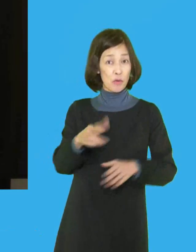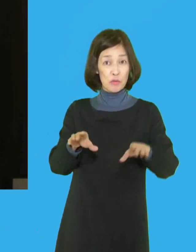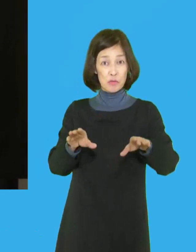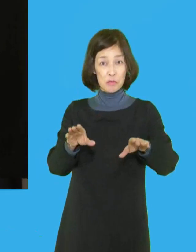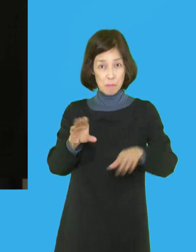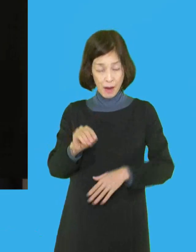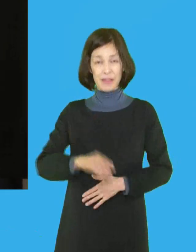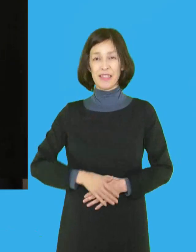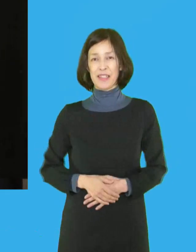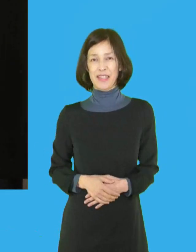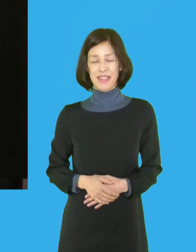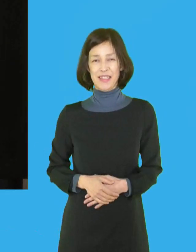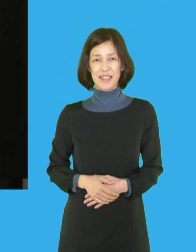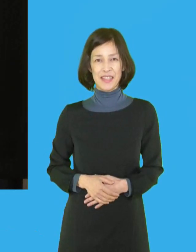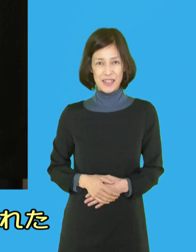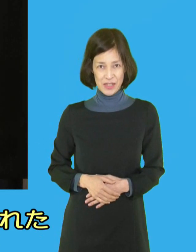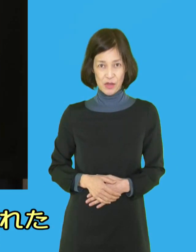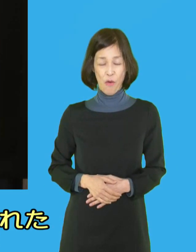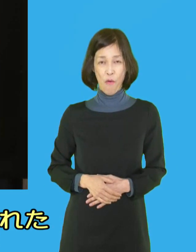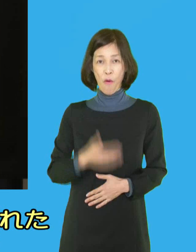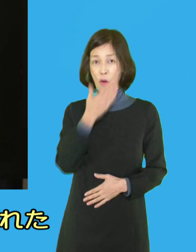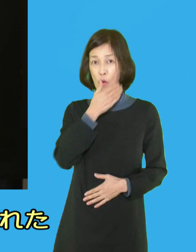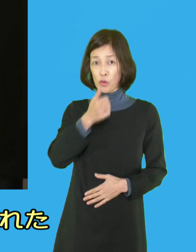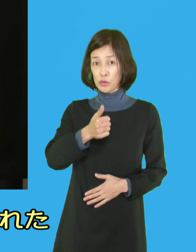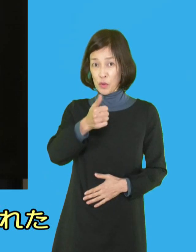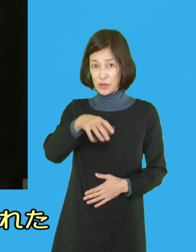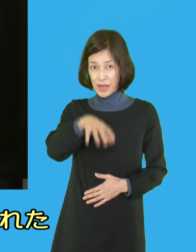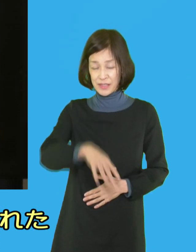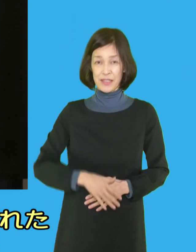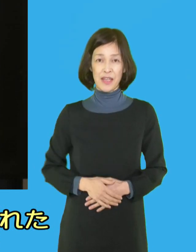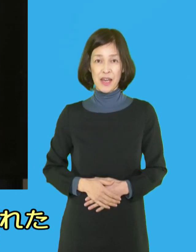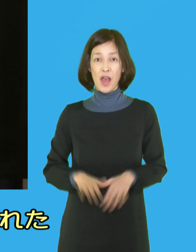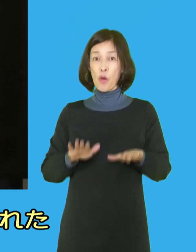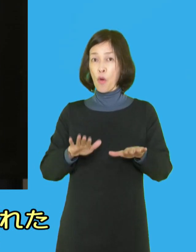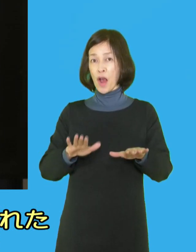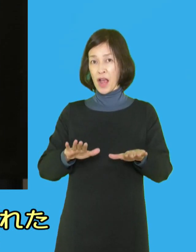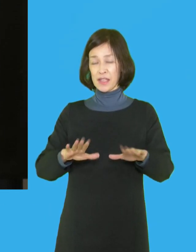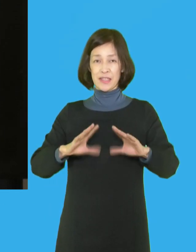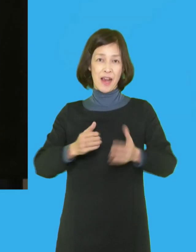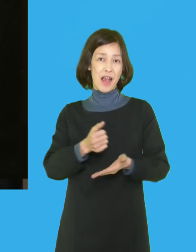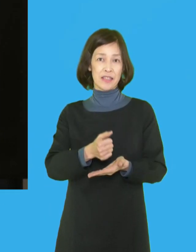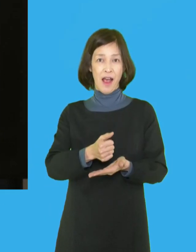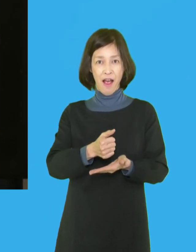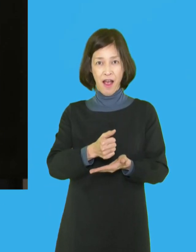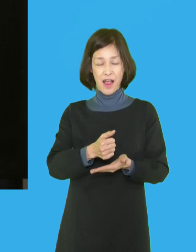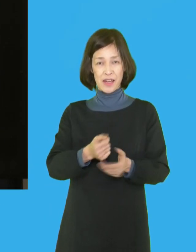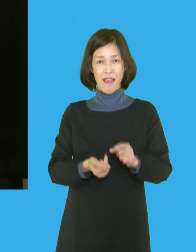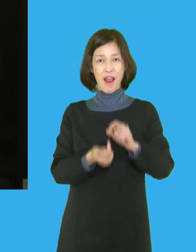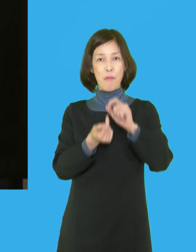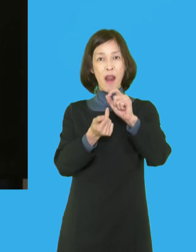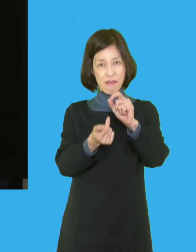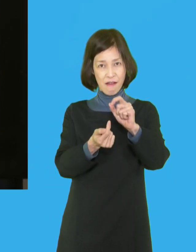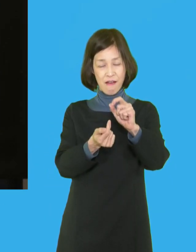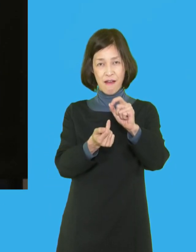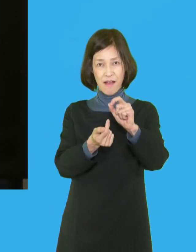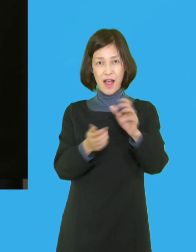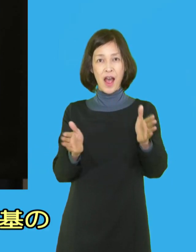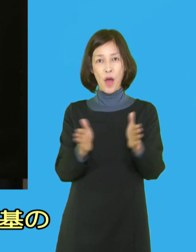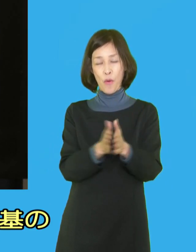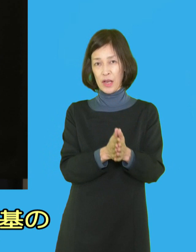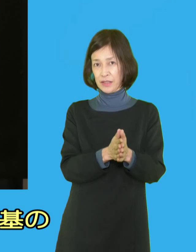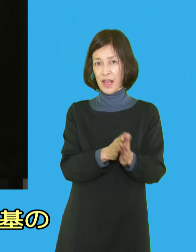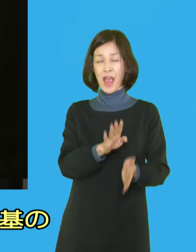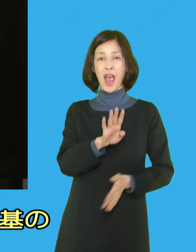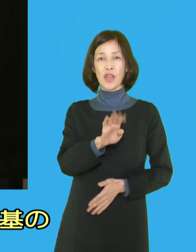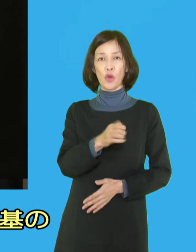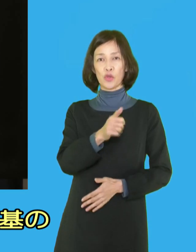聖地ということでして、今回世界遺産に選ばれた元古市古墳群は45件49基なんですが、日